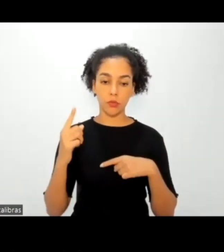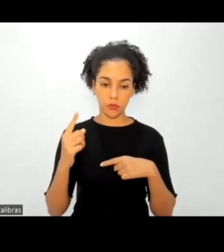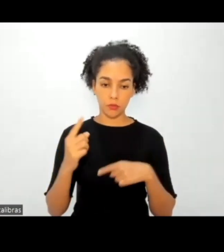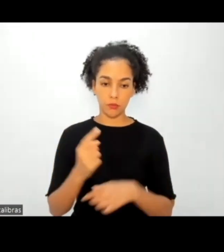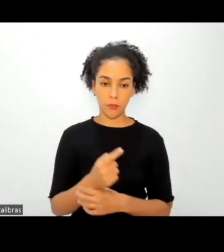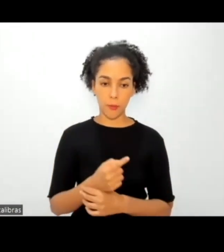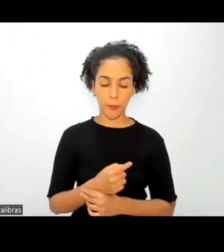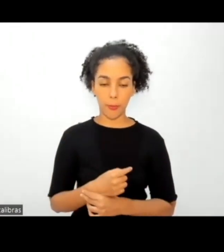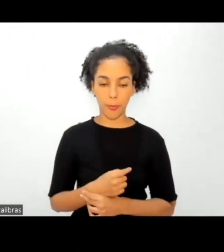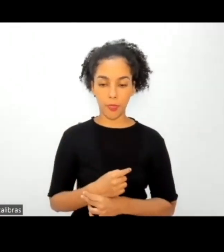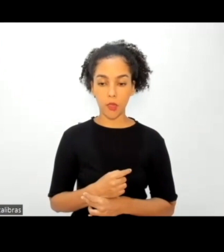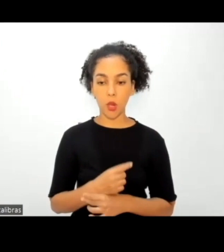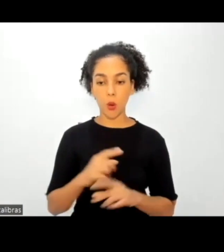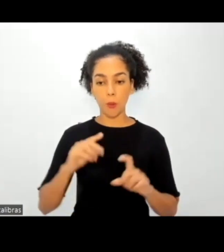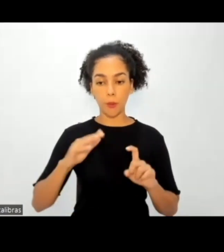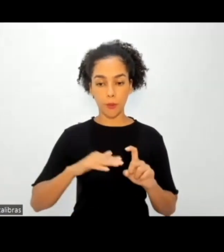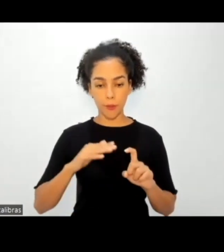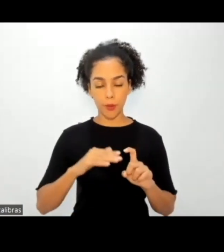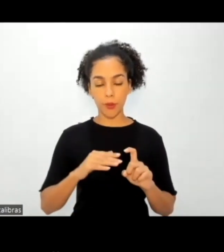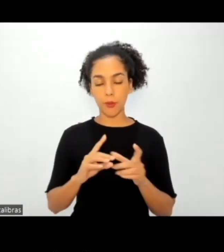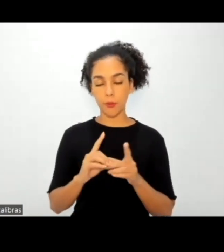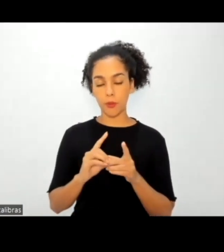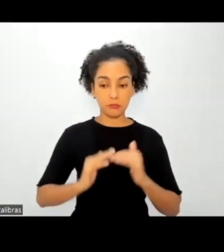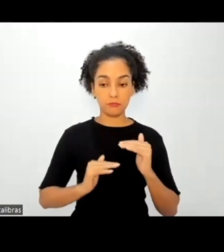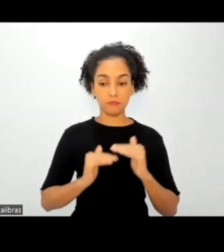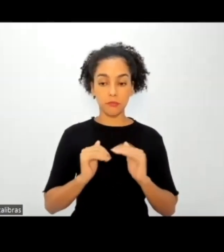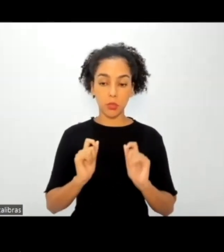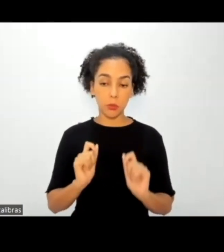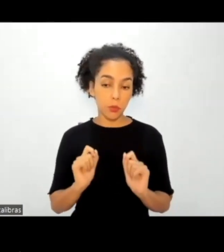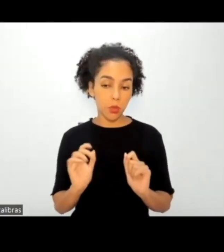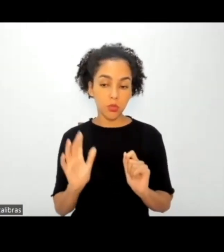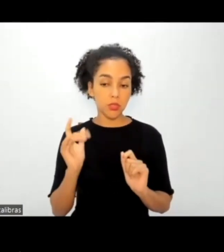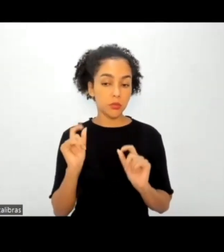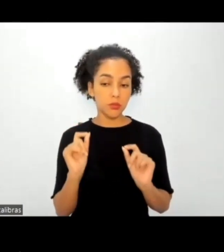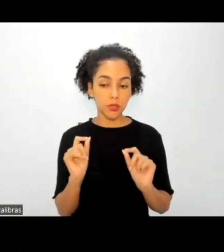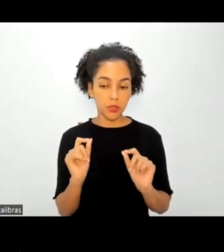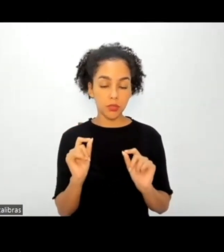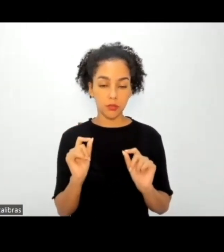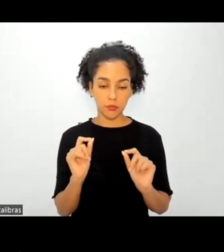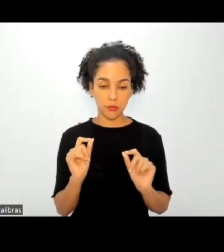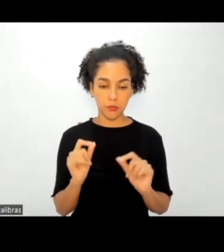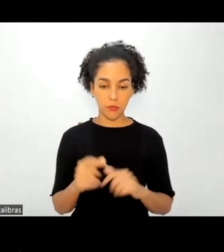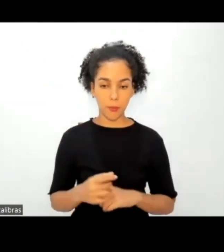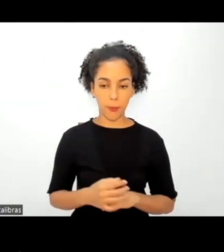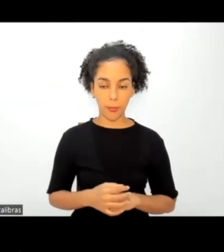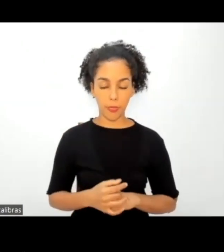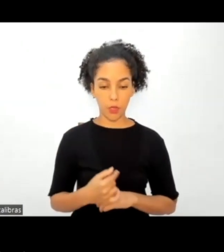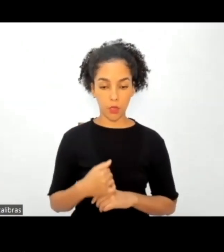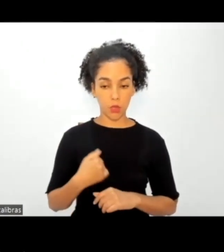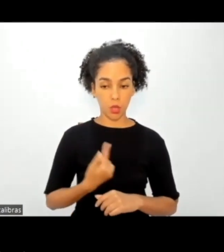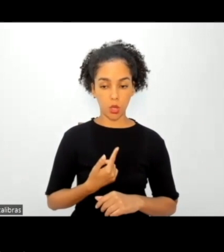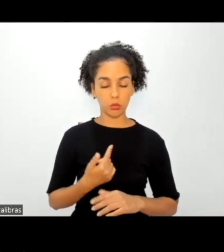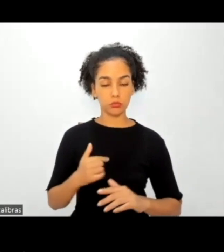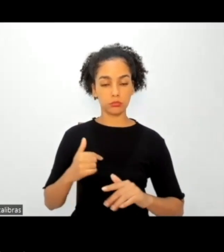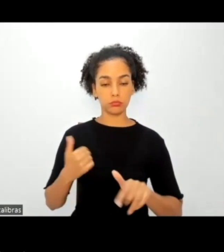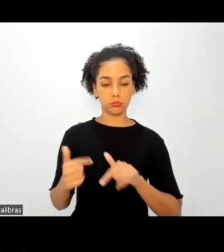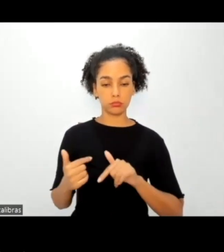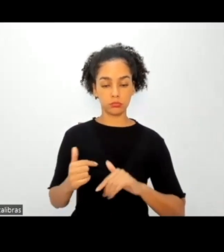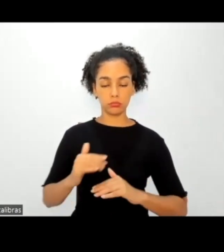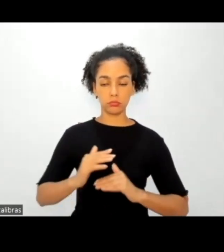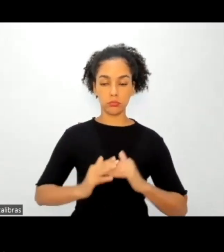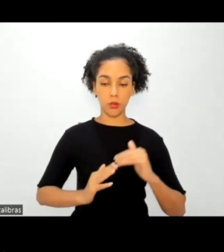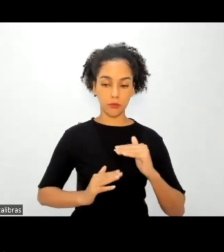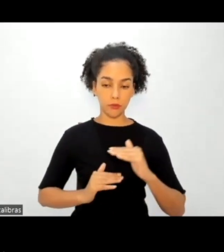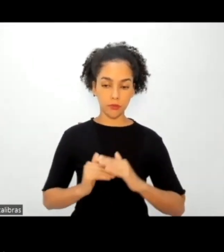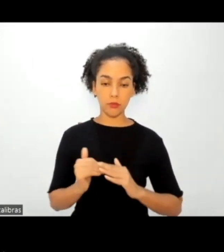esse mito da democracia racial, porque está enraizado na nossa conduta profissional, nosso exercício